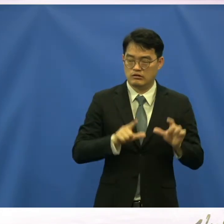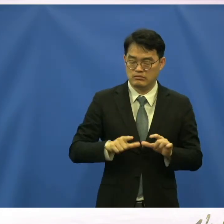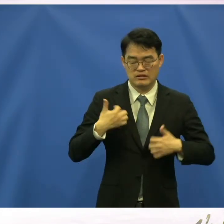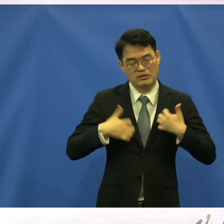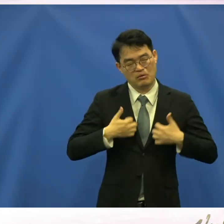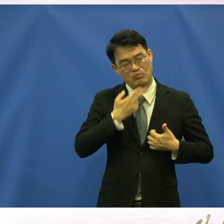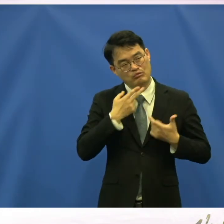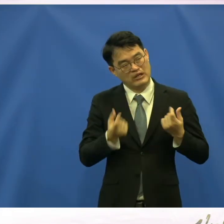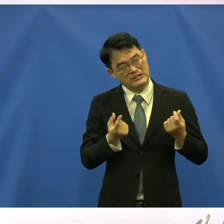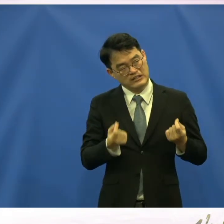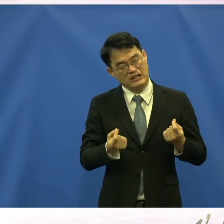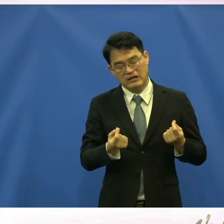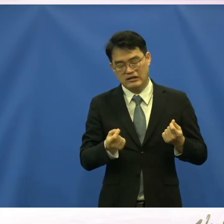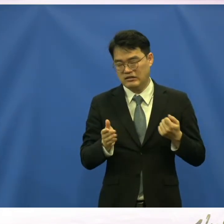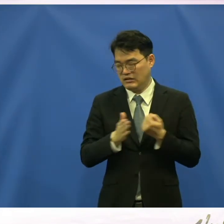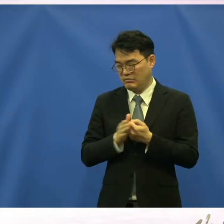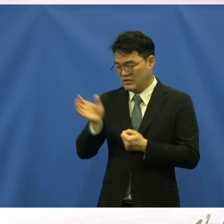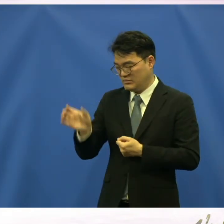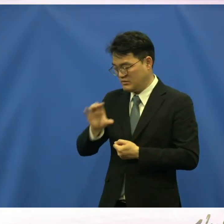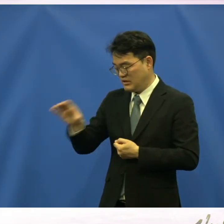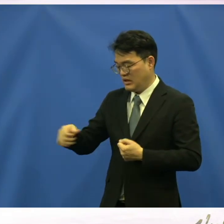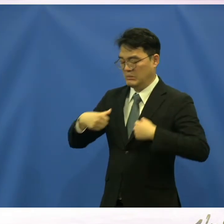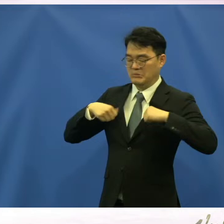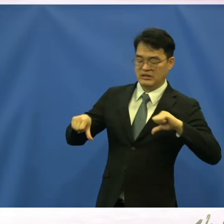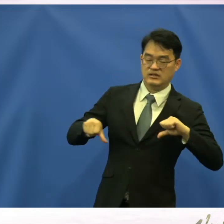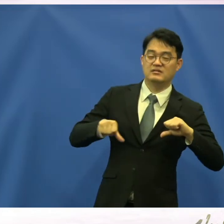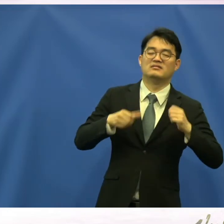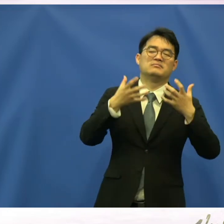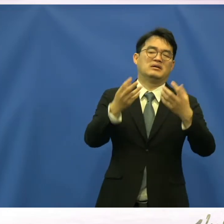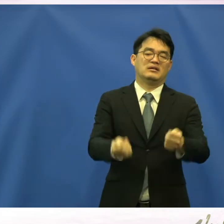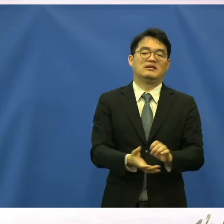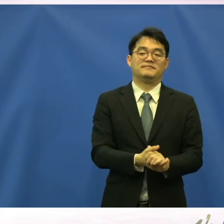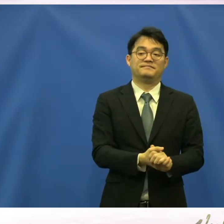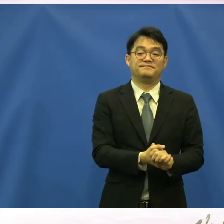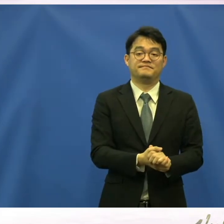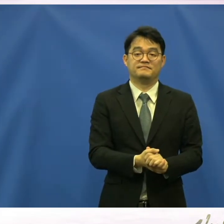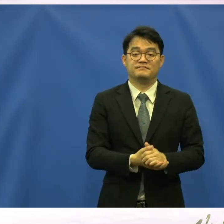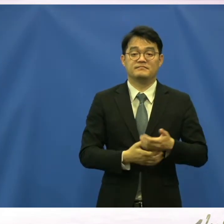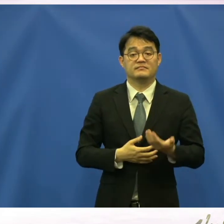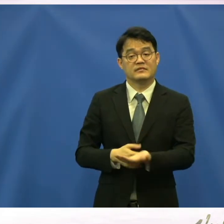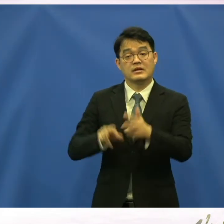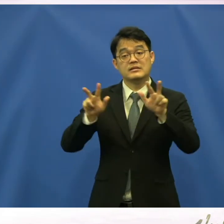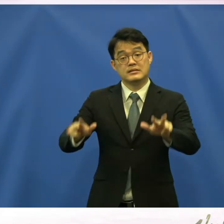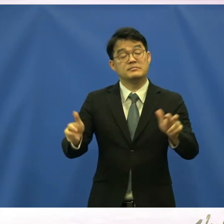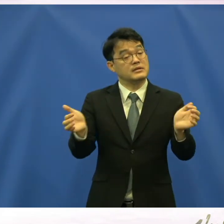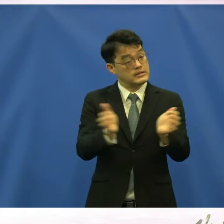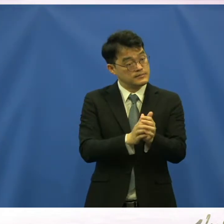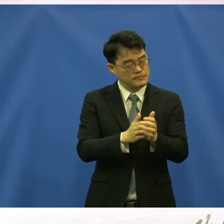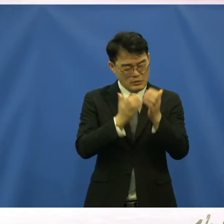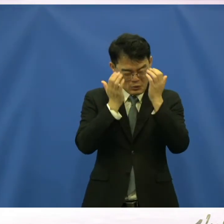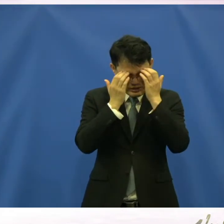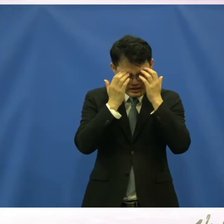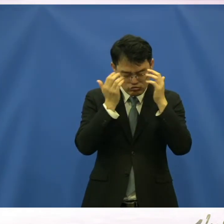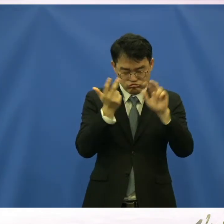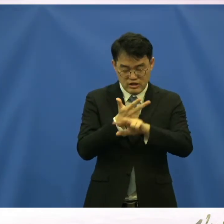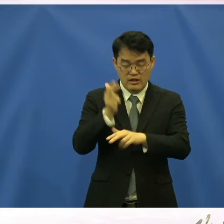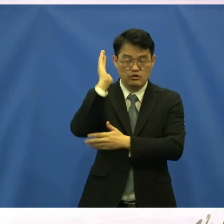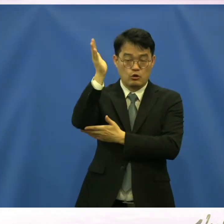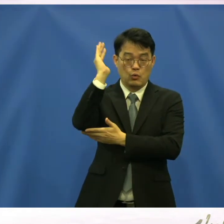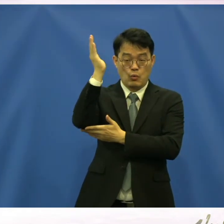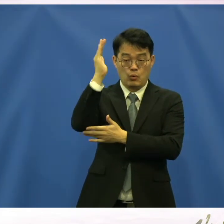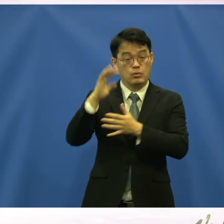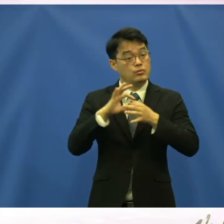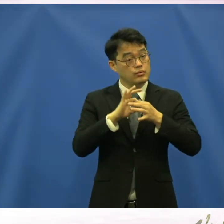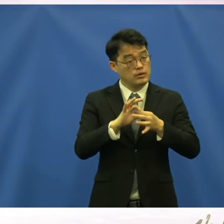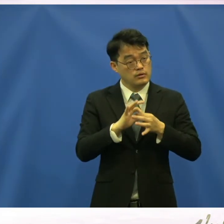이야기를 했습니다. 그 중에서도 자아의 죽음을 계속 다루었습니다. 자아의 죽음. 자, 이 자아